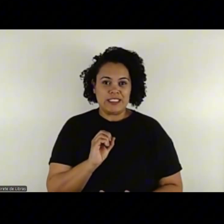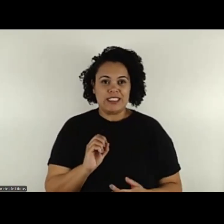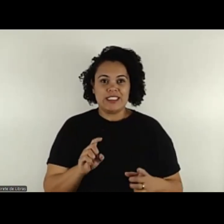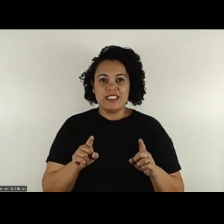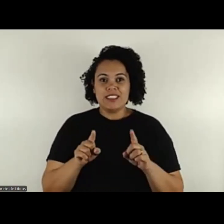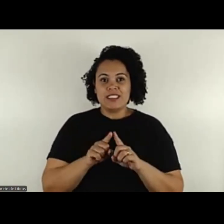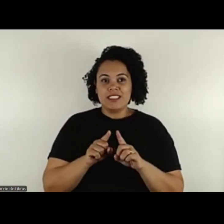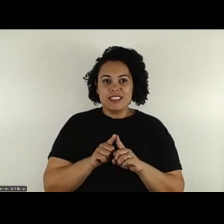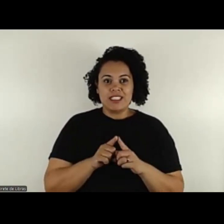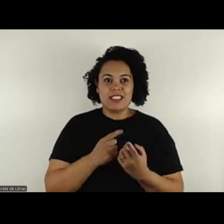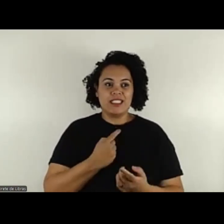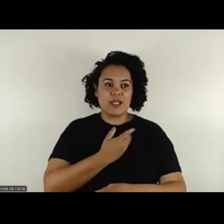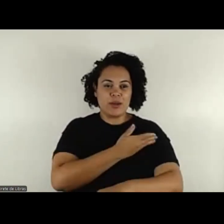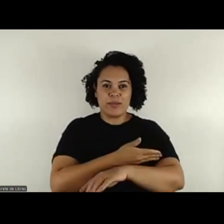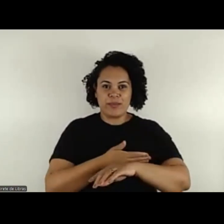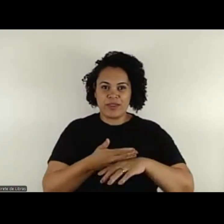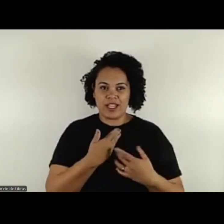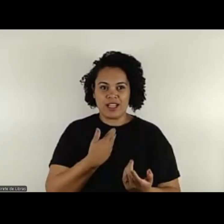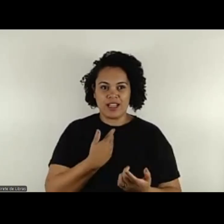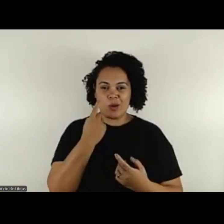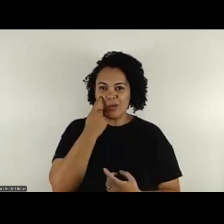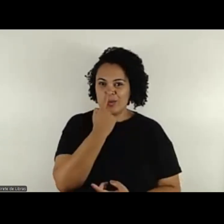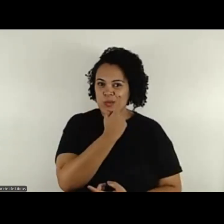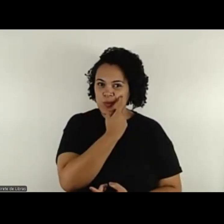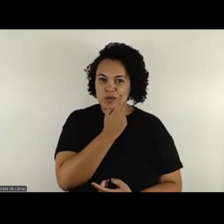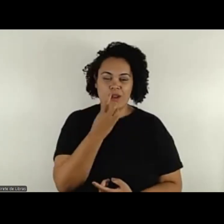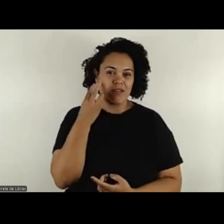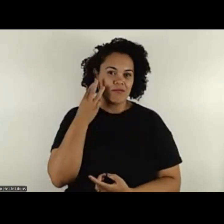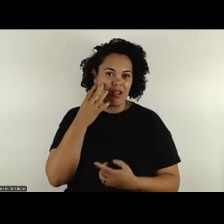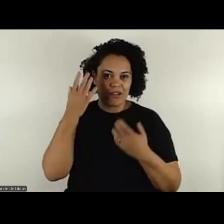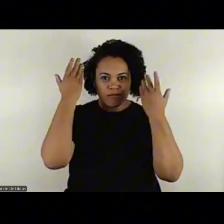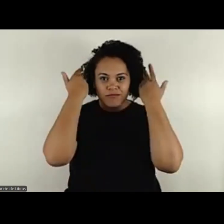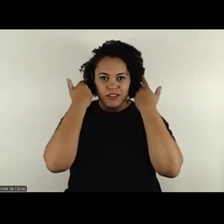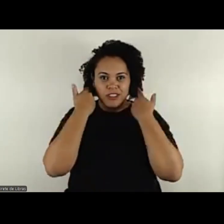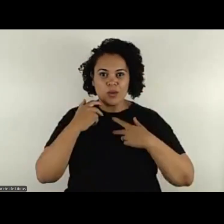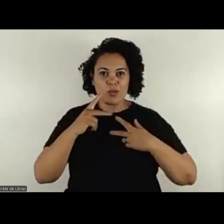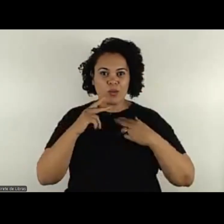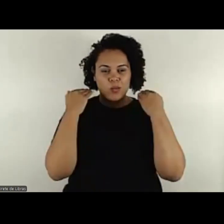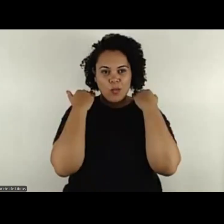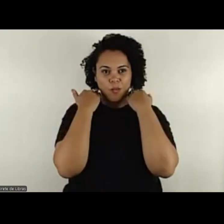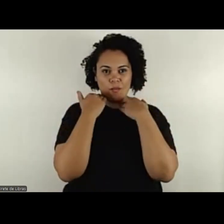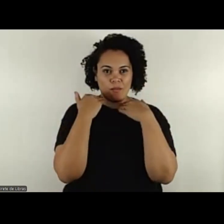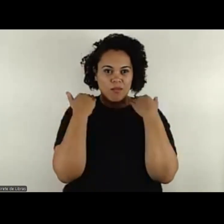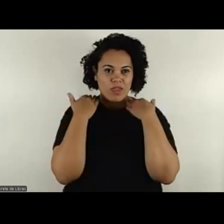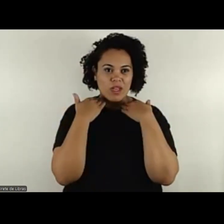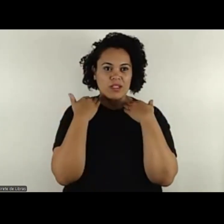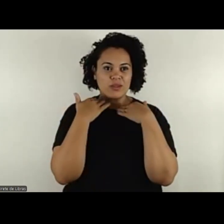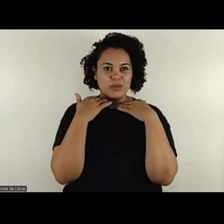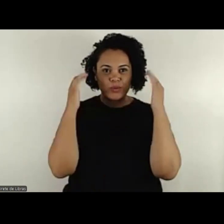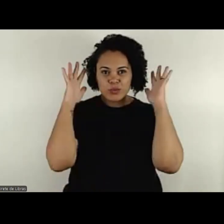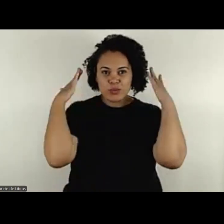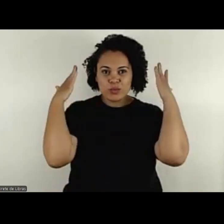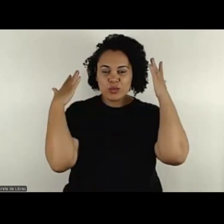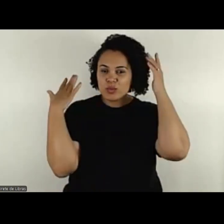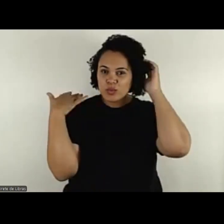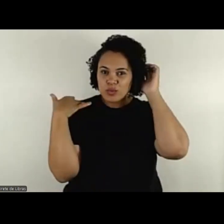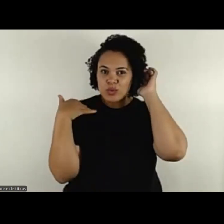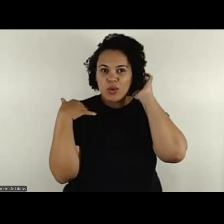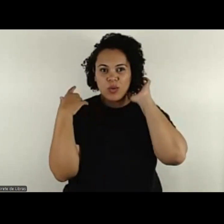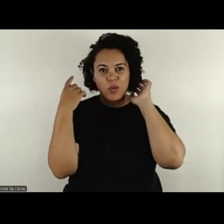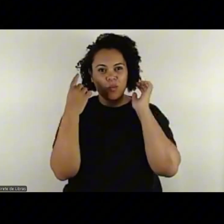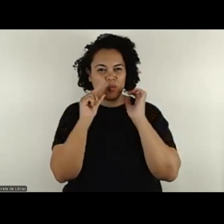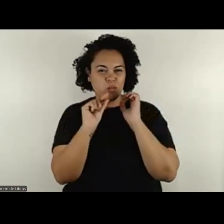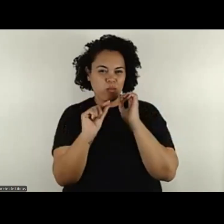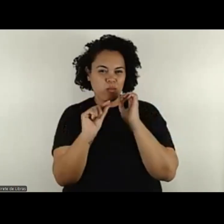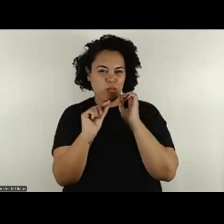tenho a pele clara, os olhos castanhos, cabelo castanho e curto, que está solto, meio